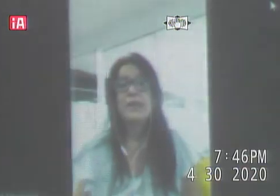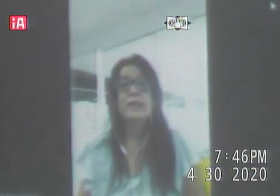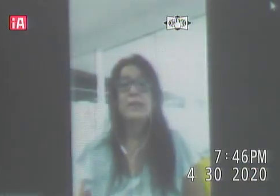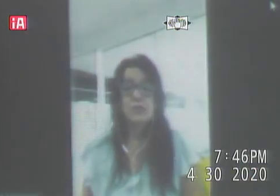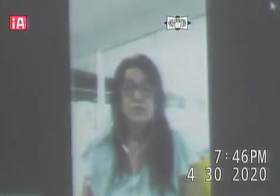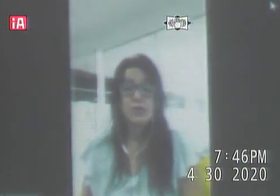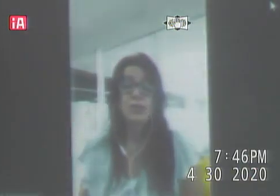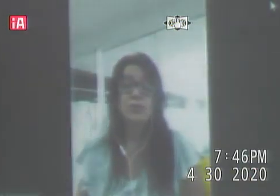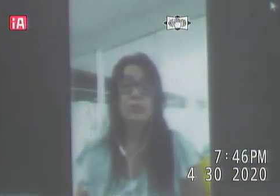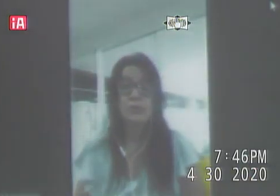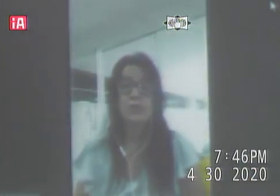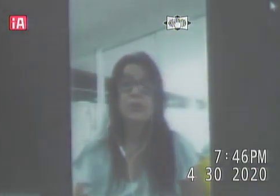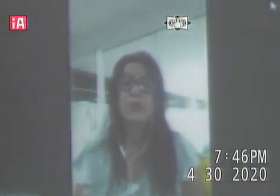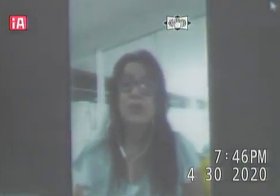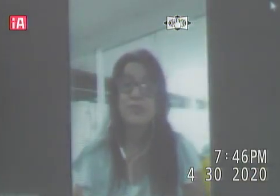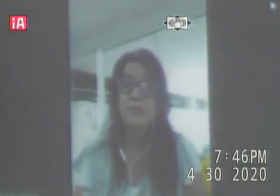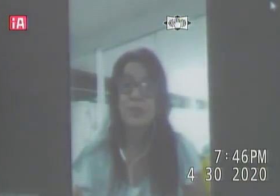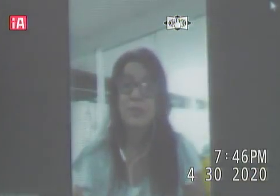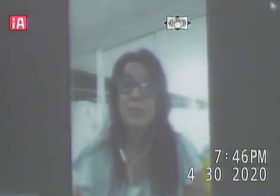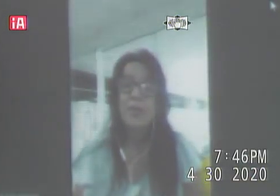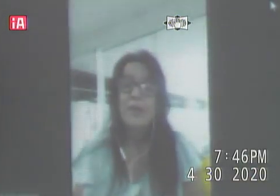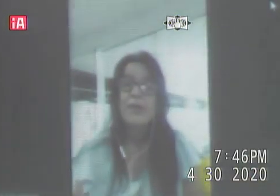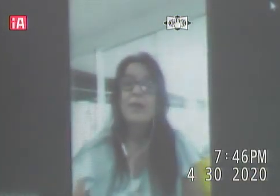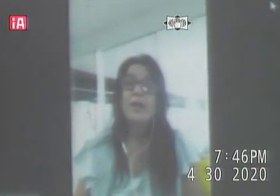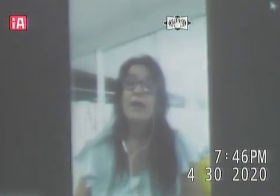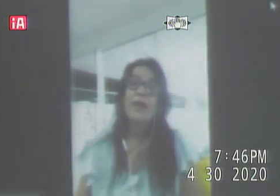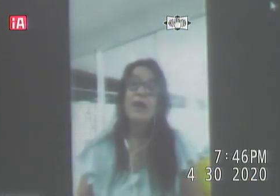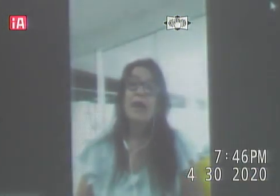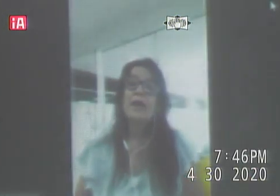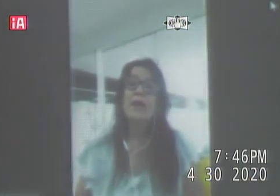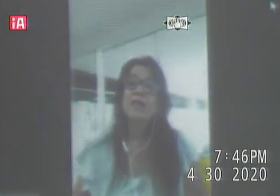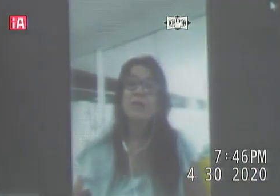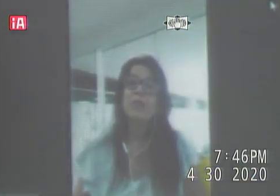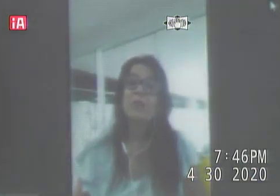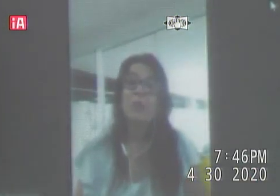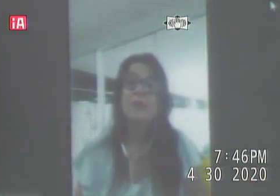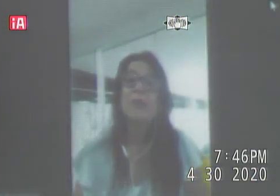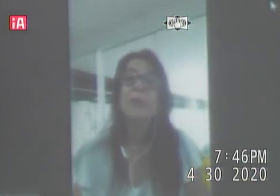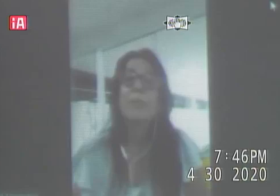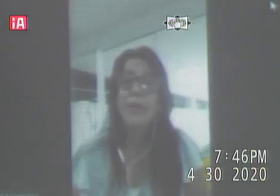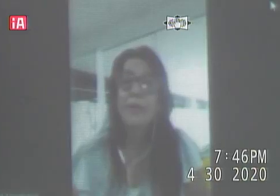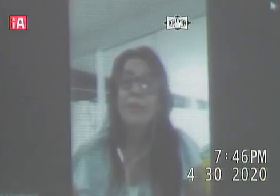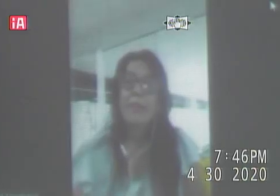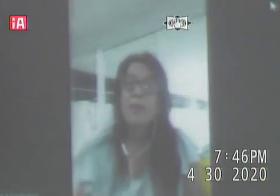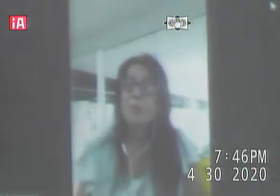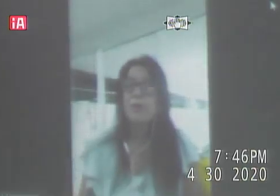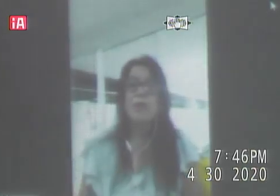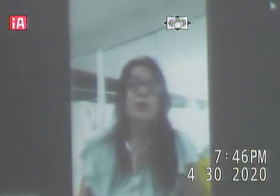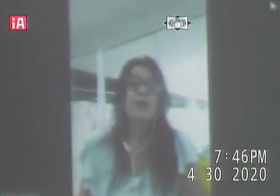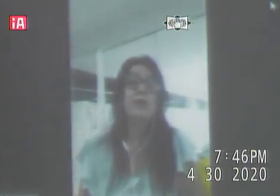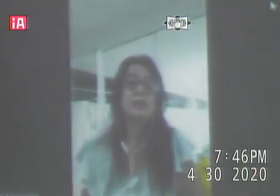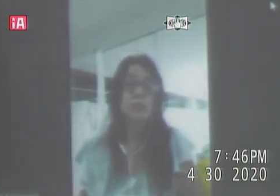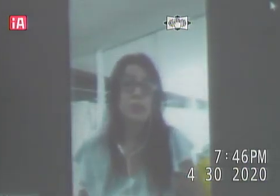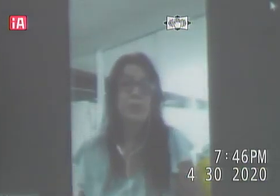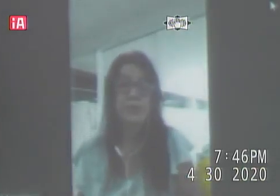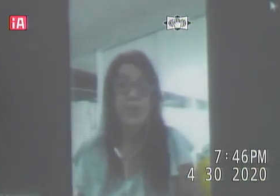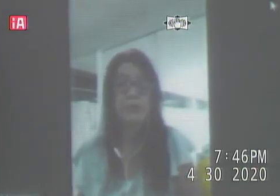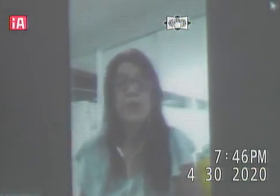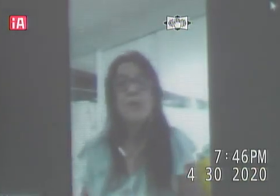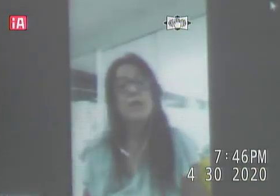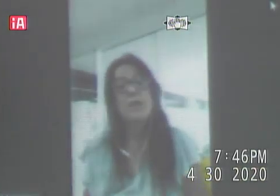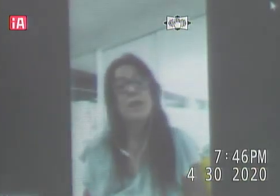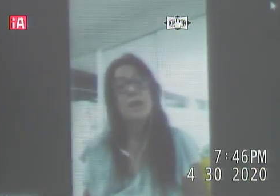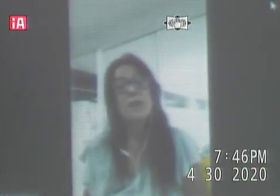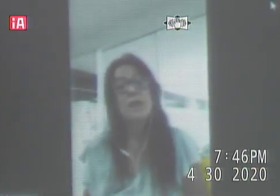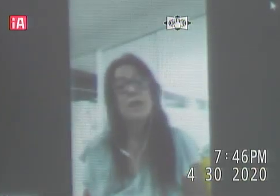colocar na sua indicação, que a Caixa Econômica também, né, porque isso aí não é assunto do